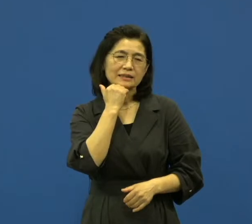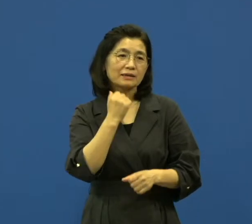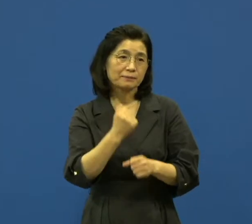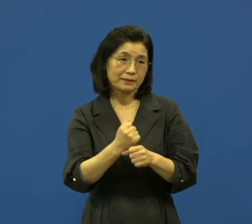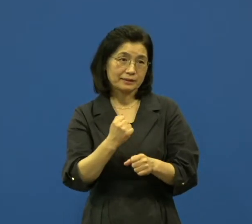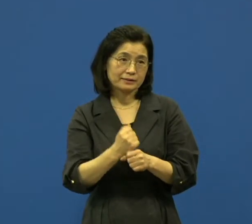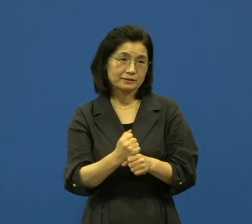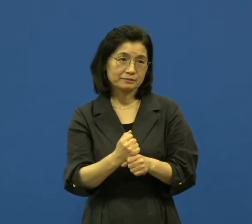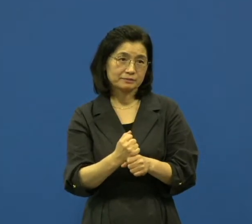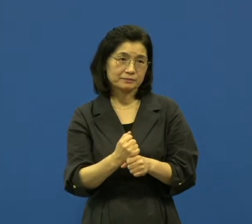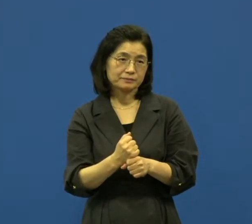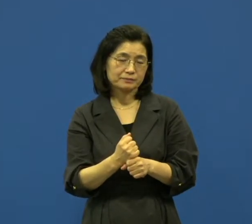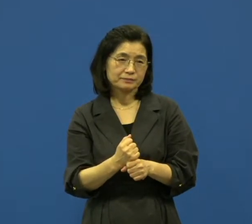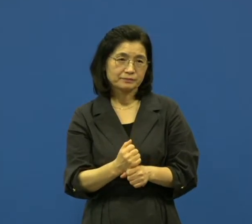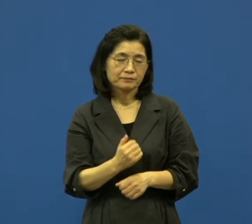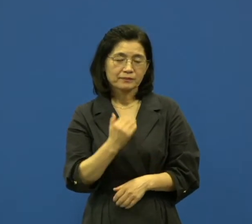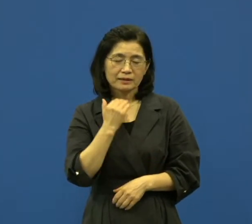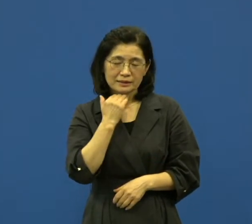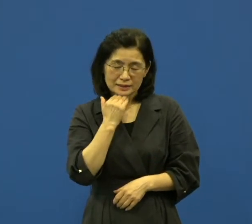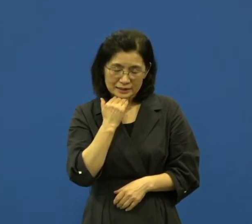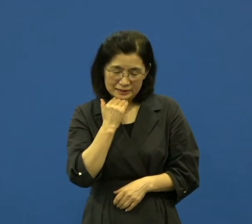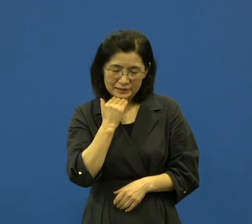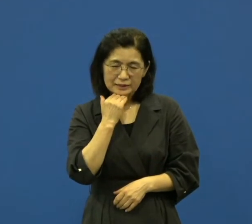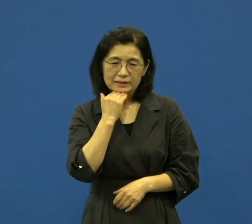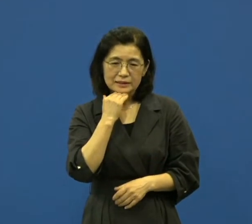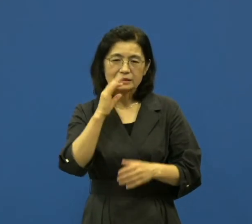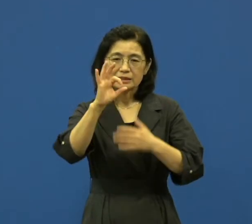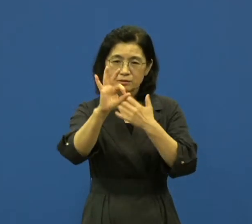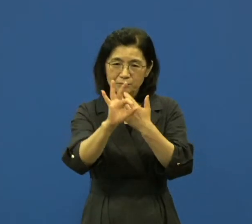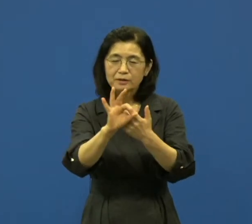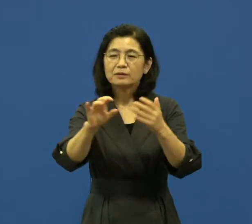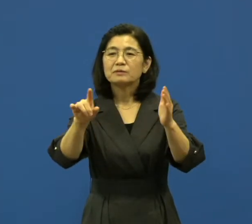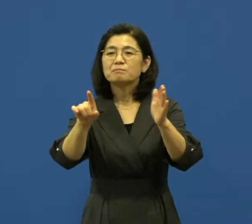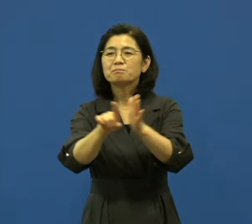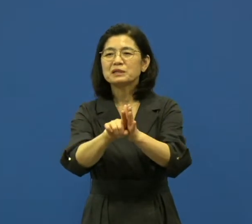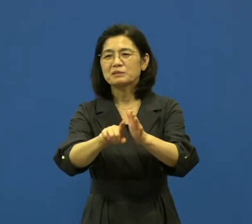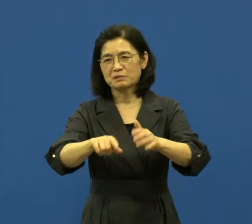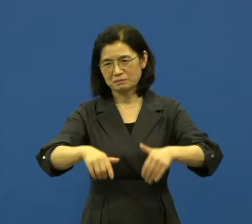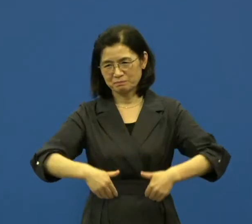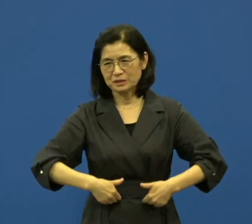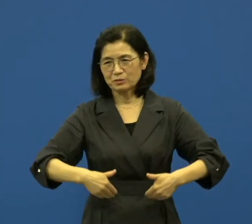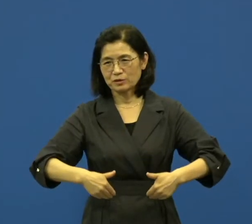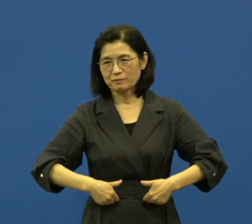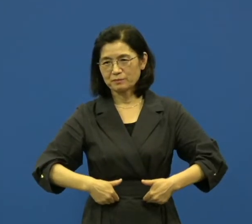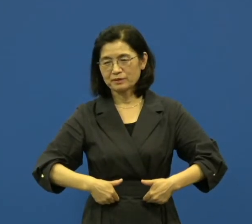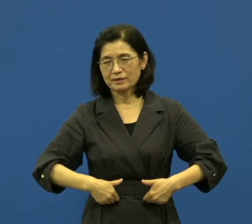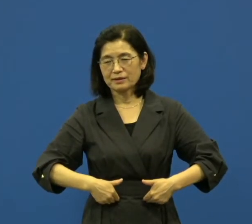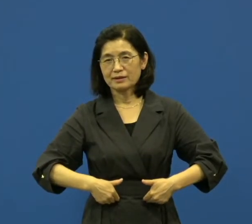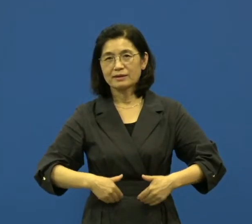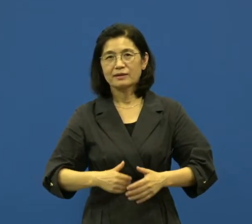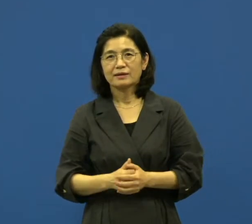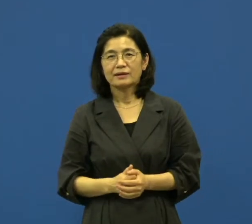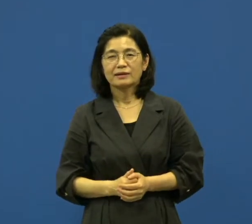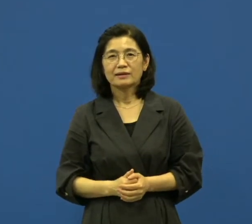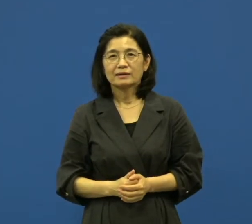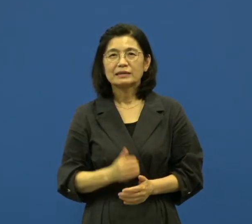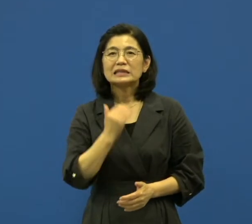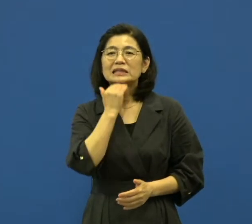기다려야 하기 때문에 믿음이 필요해요. 우리가 가지는 믿음은 결국은 최후의